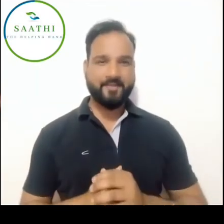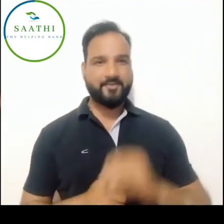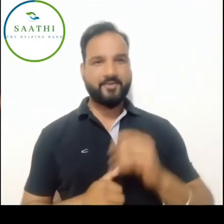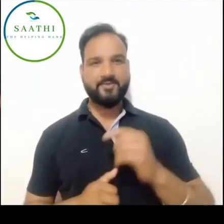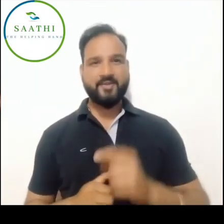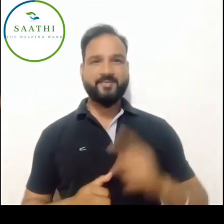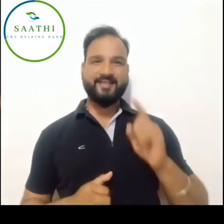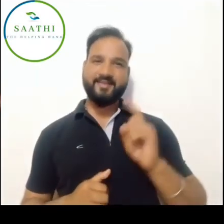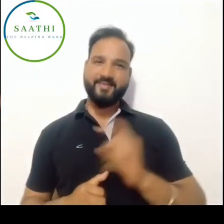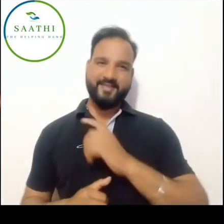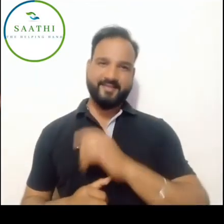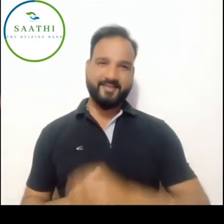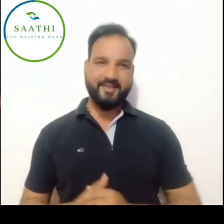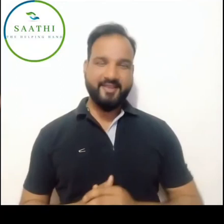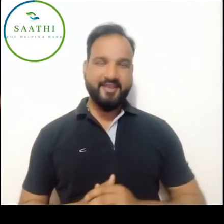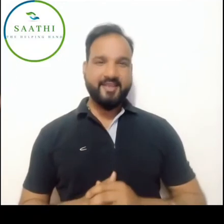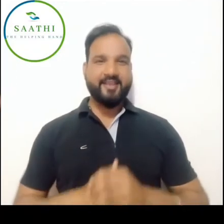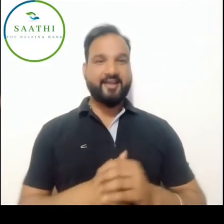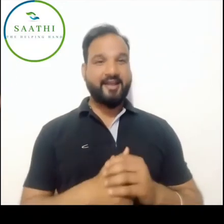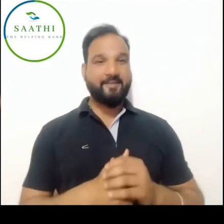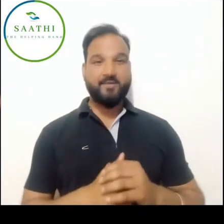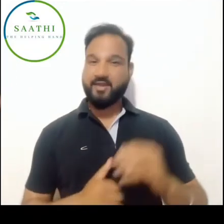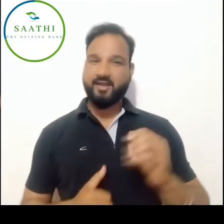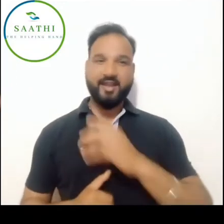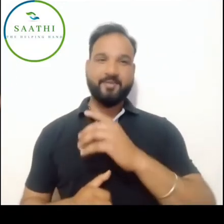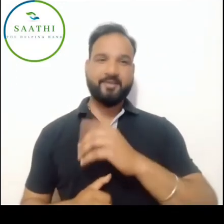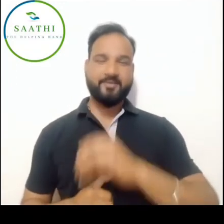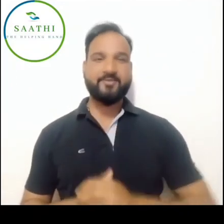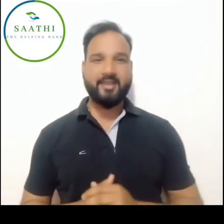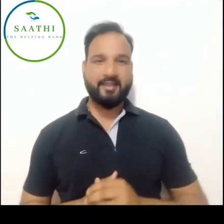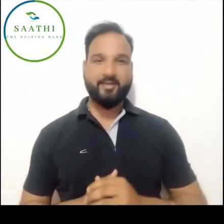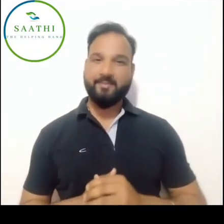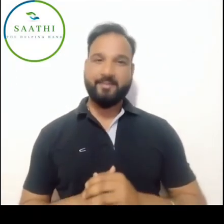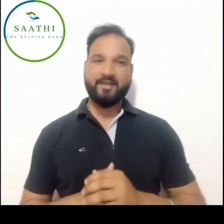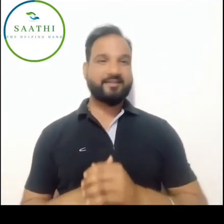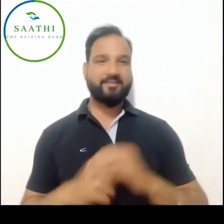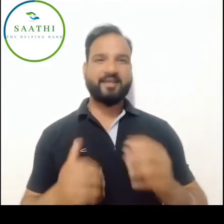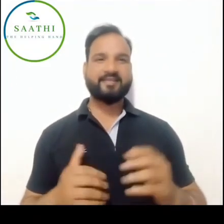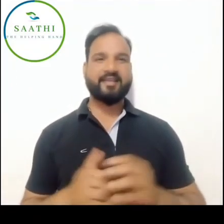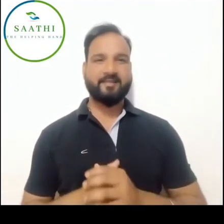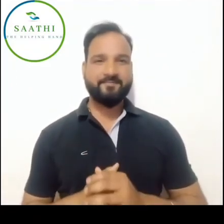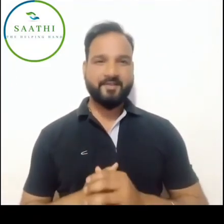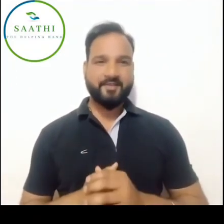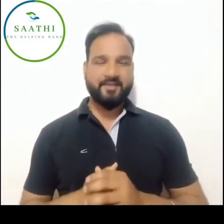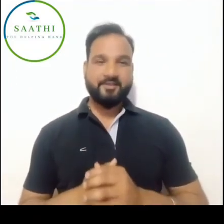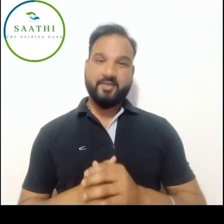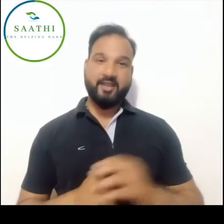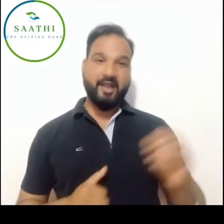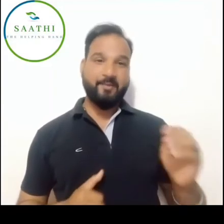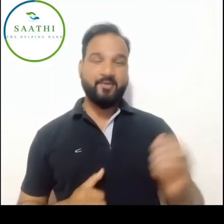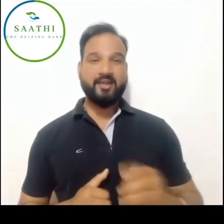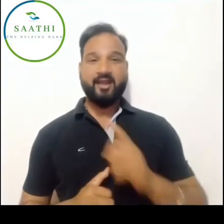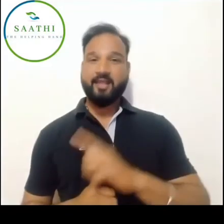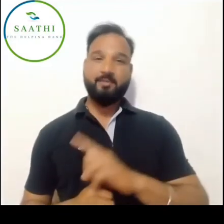थी। तो दोस्तों, इस बात से हम ये सीख सकते हैं कि अगर आप लोगों की नकारात्मक बातों को सुनेंगे तो आप अपने लक्ष्य से भटक जाएंगे,